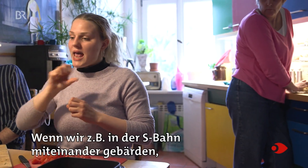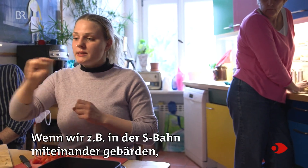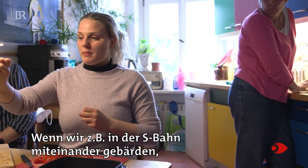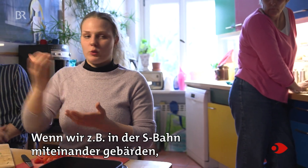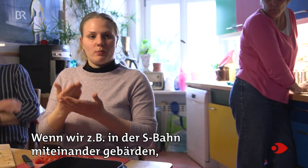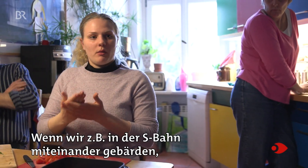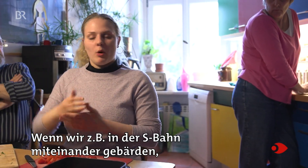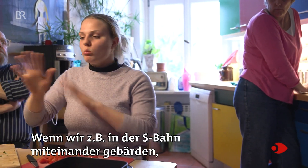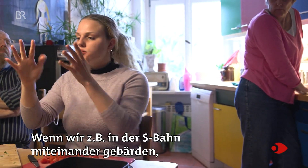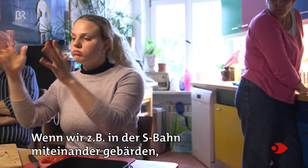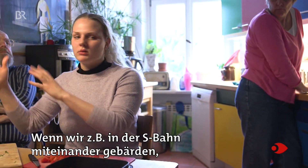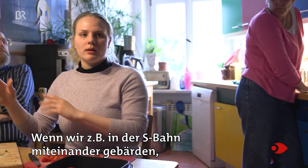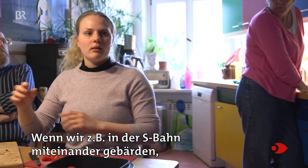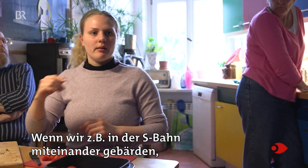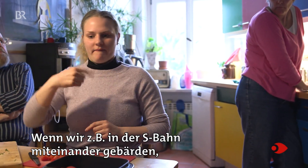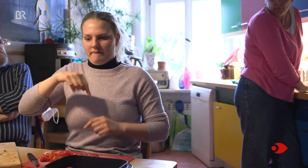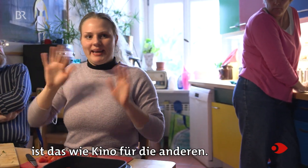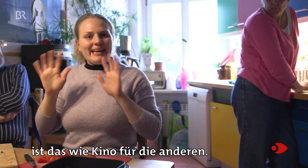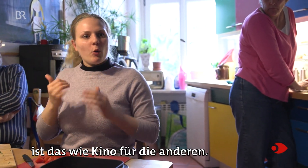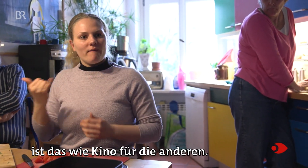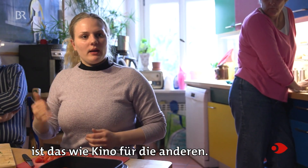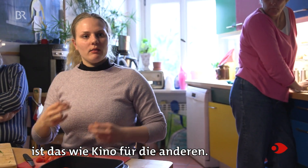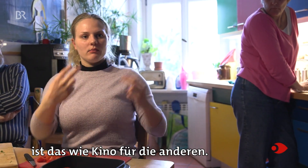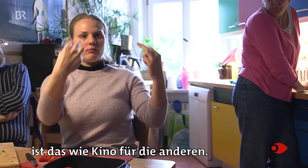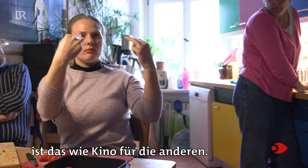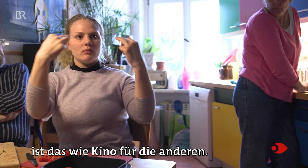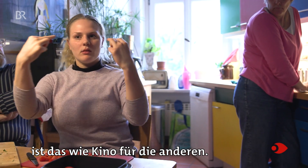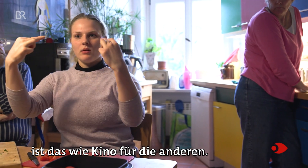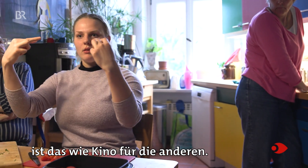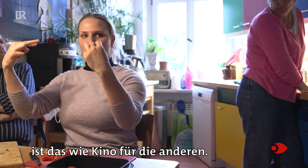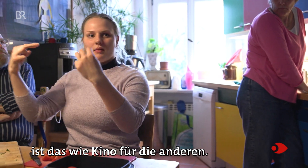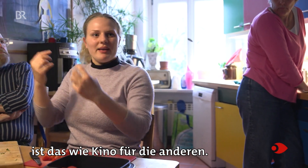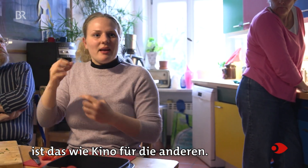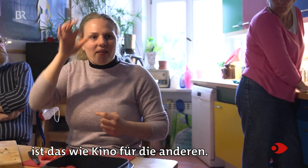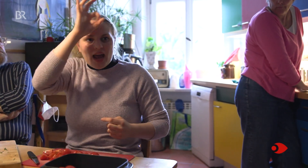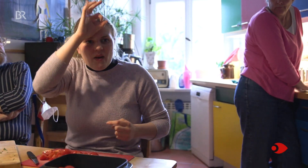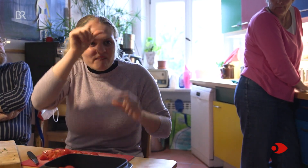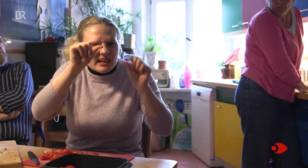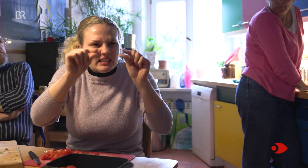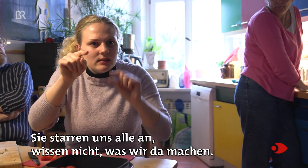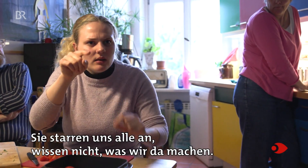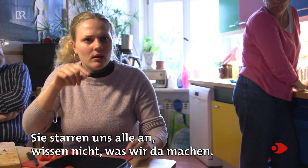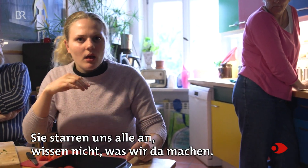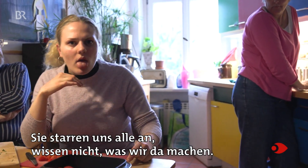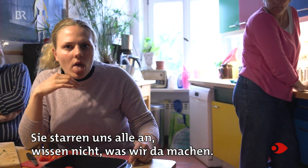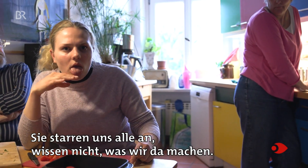Wenn wir zum Beispiel in der S-Bahn miteinander gebärden, ist das wie Kino für die anderen. Sie starren uns alle